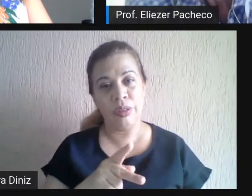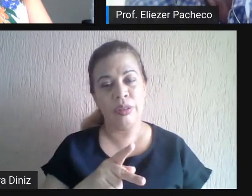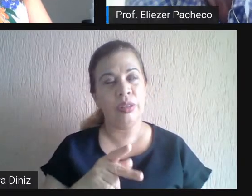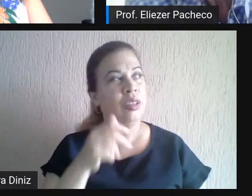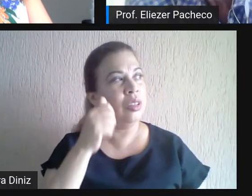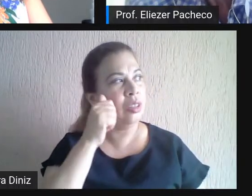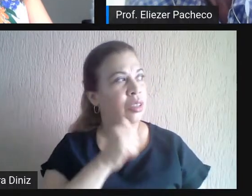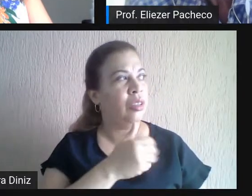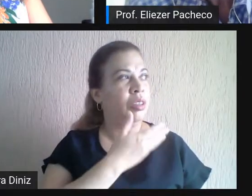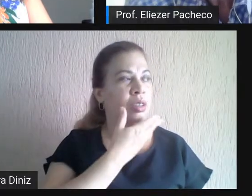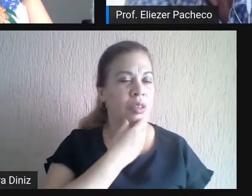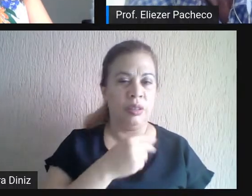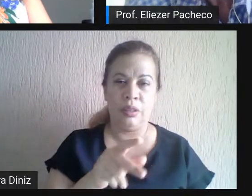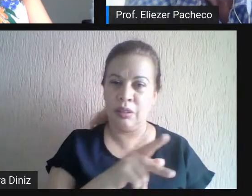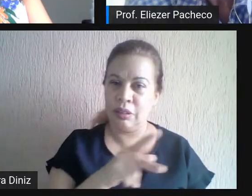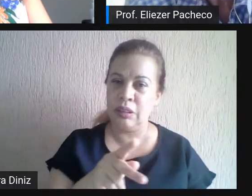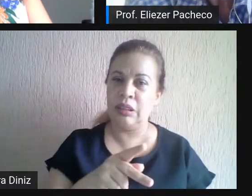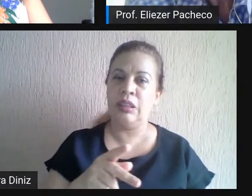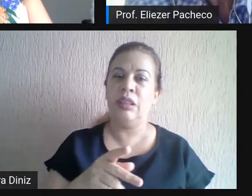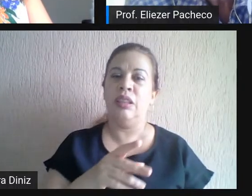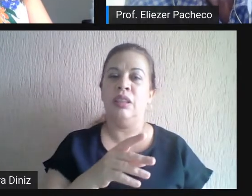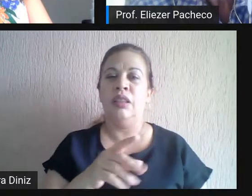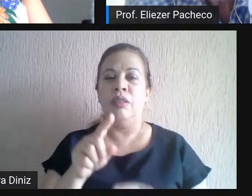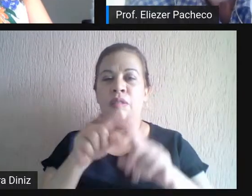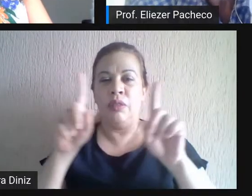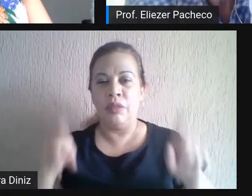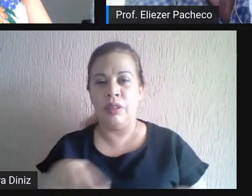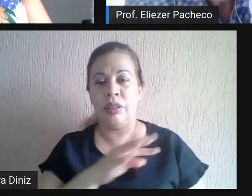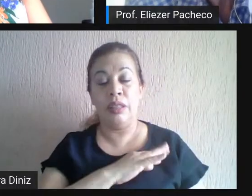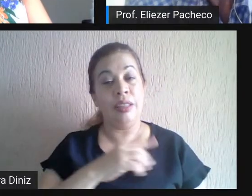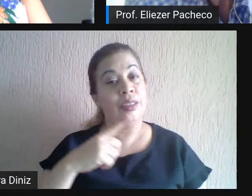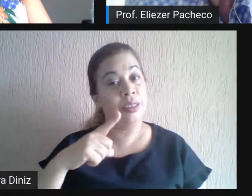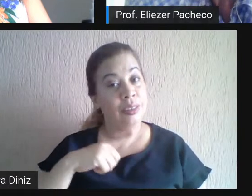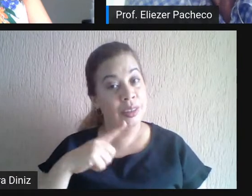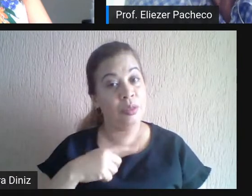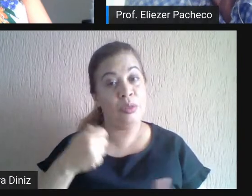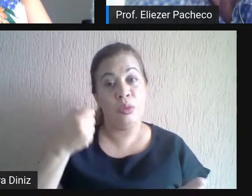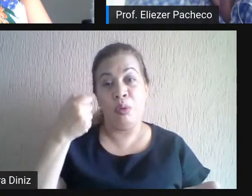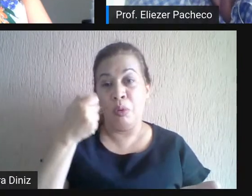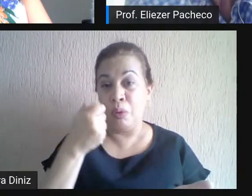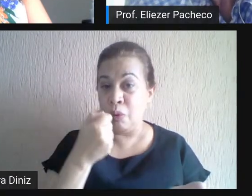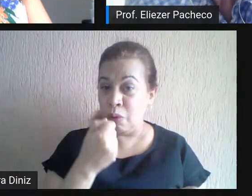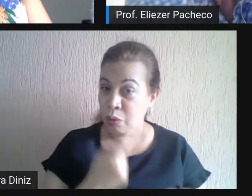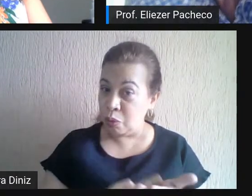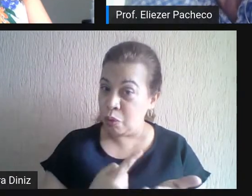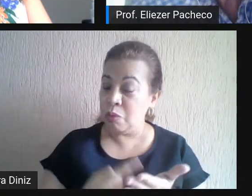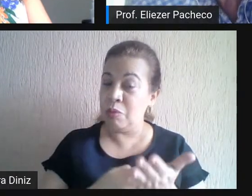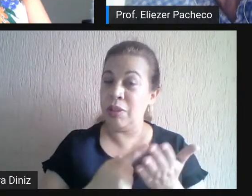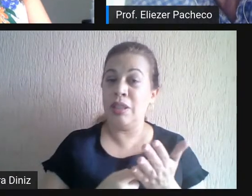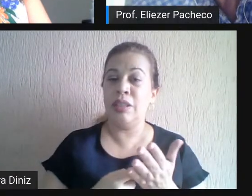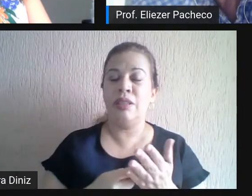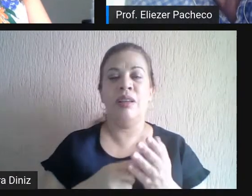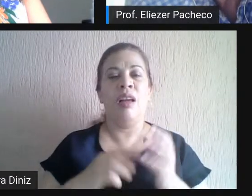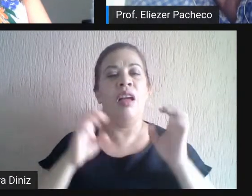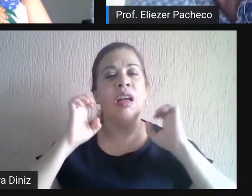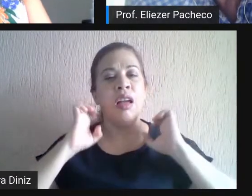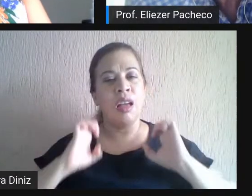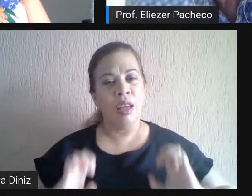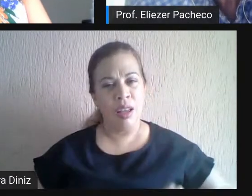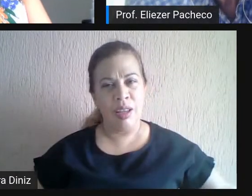técnicos e técnicas, temos um compromisso, sim, moral, ético, ou a história vai nos cobrar no